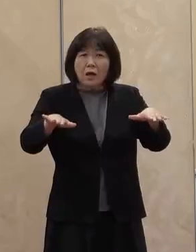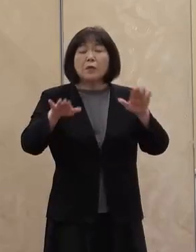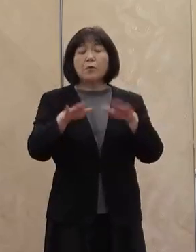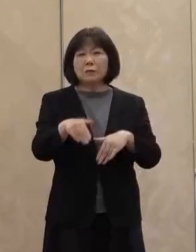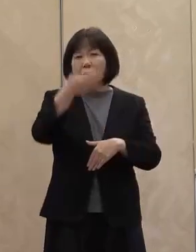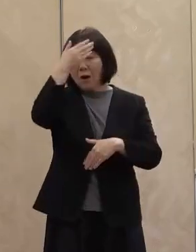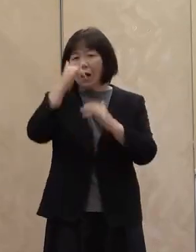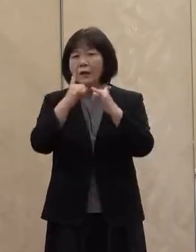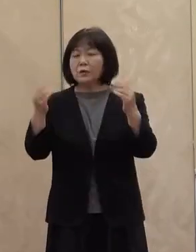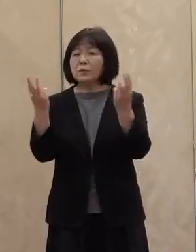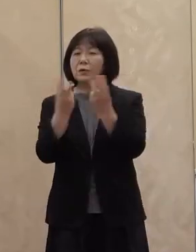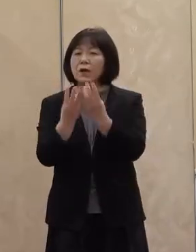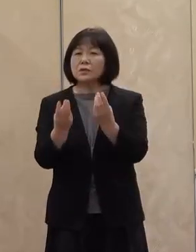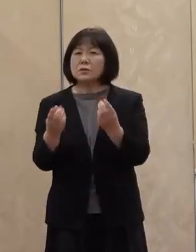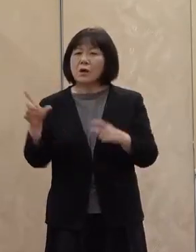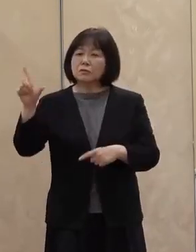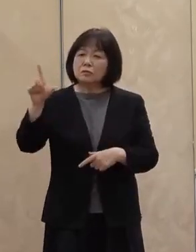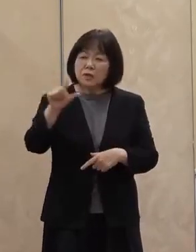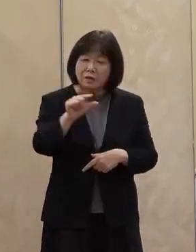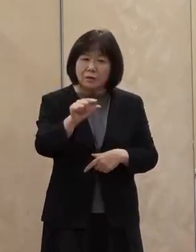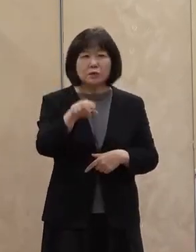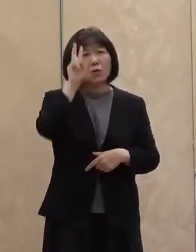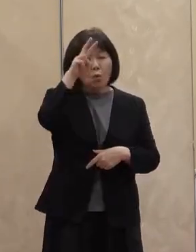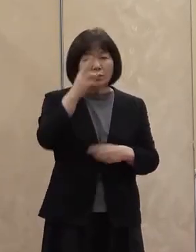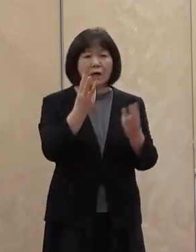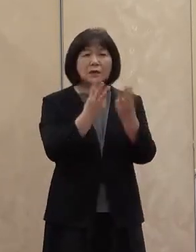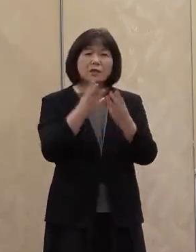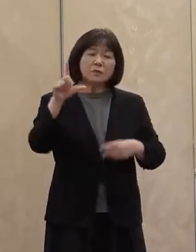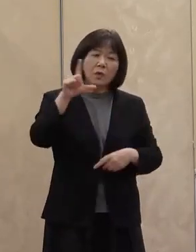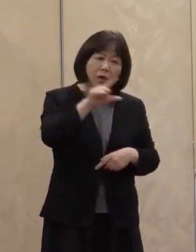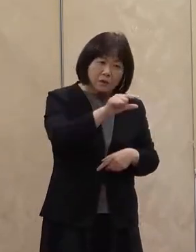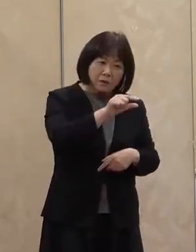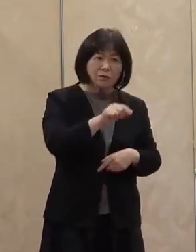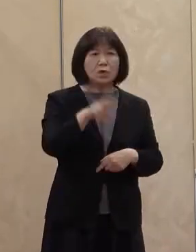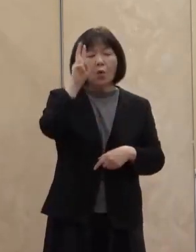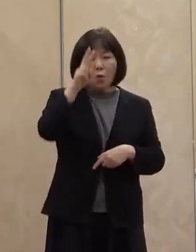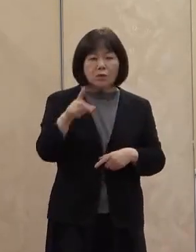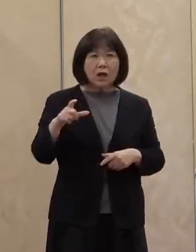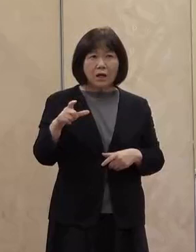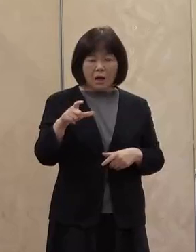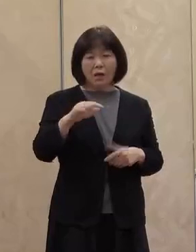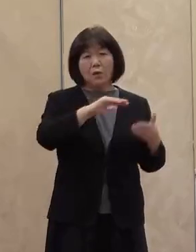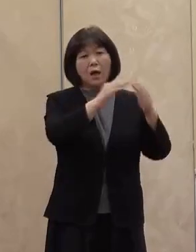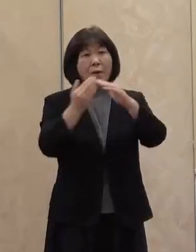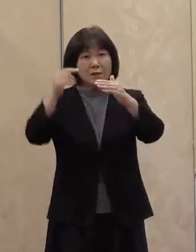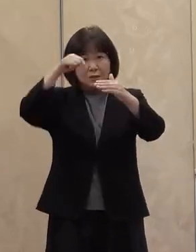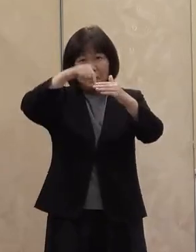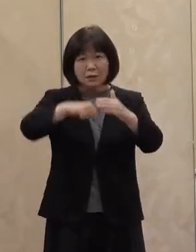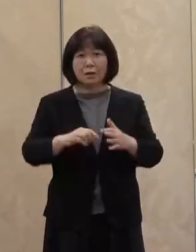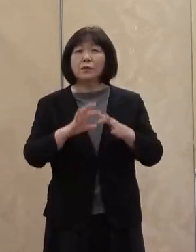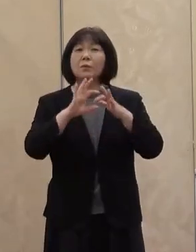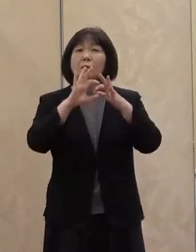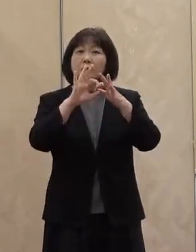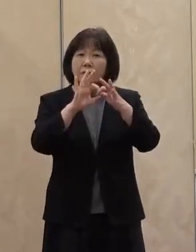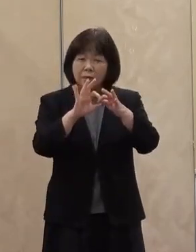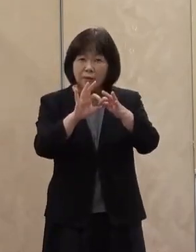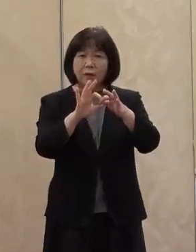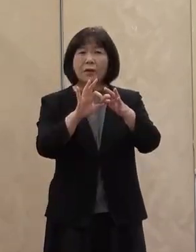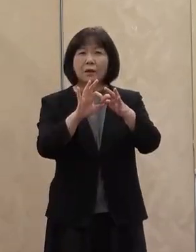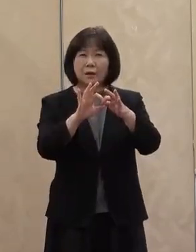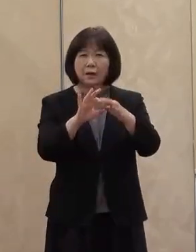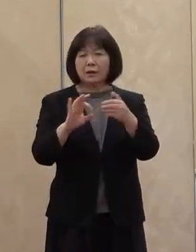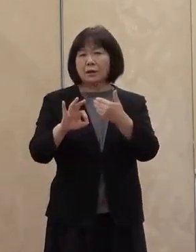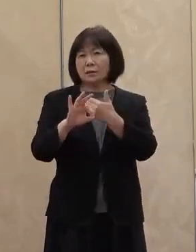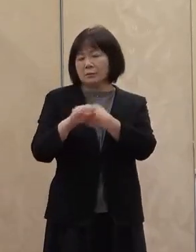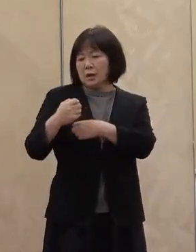ているということで、大阪全体の傾向も減ってくる。大阪全体が減ってくれば、大阪は都心部ですから、ある意味兵